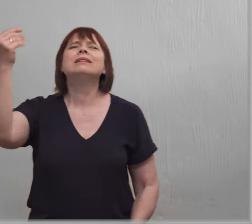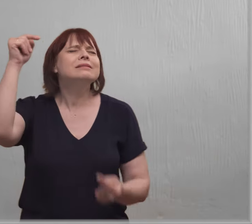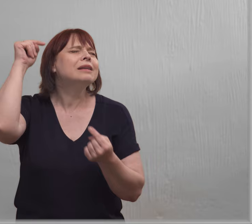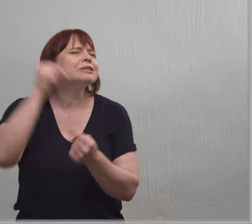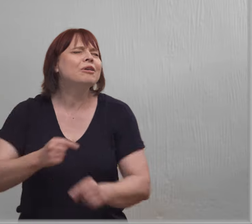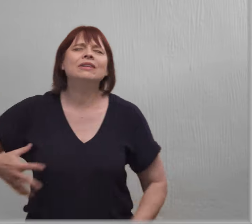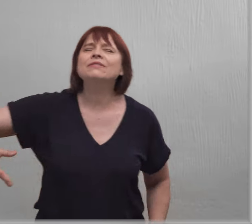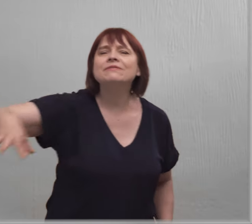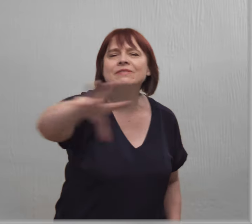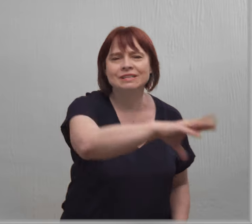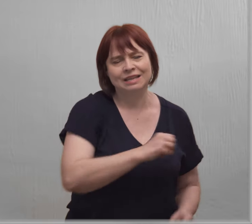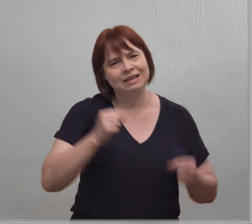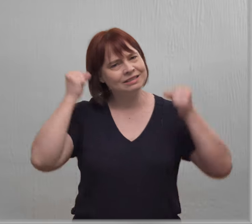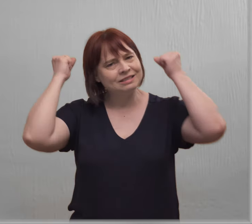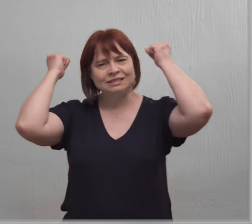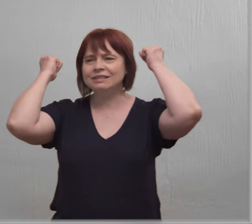достоин всей славы.